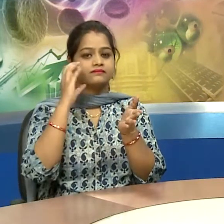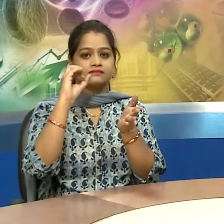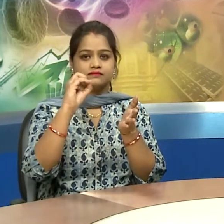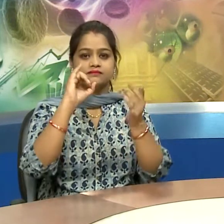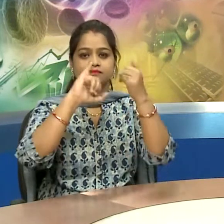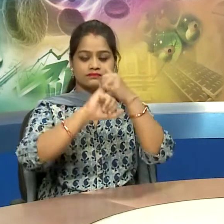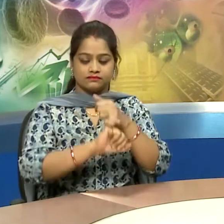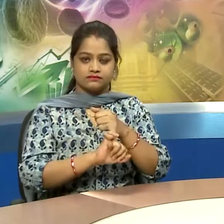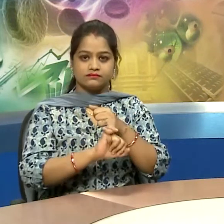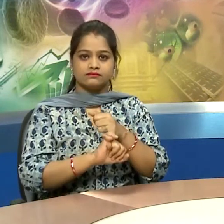के इस